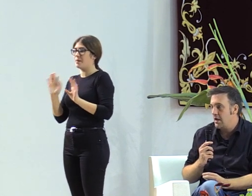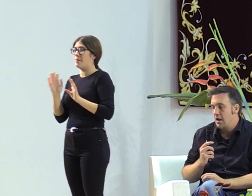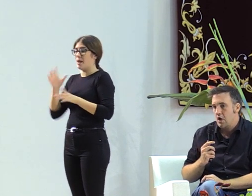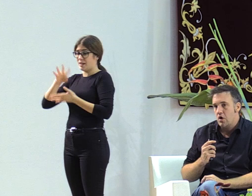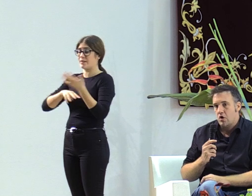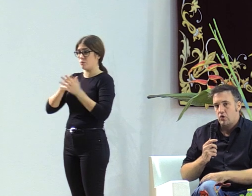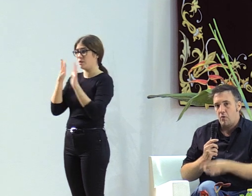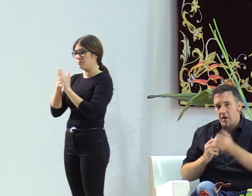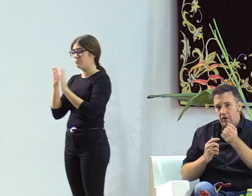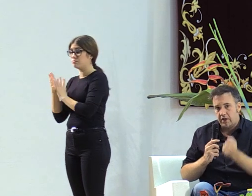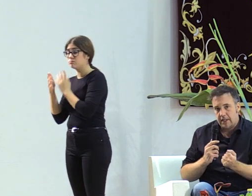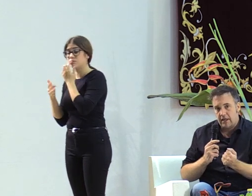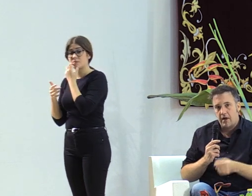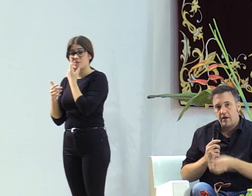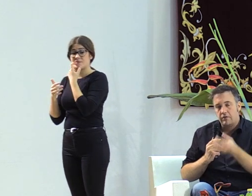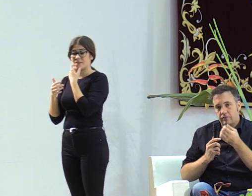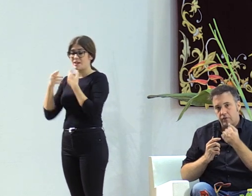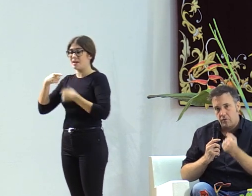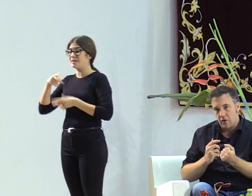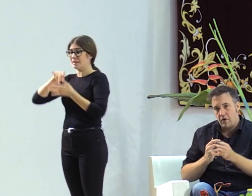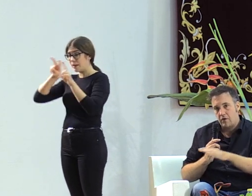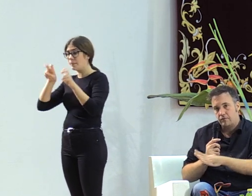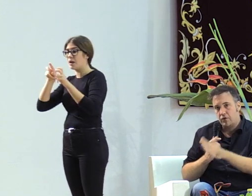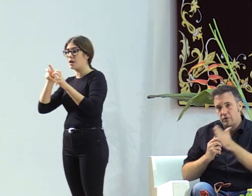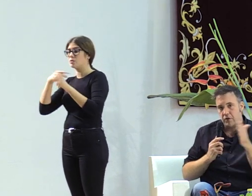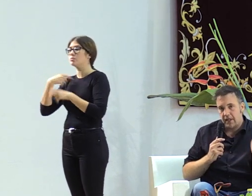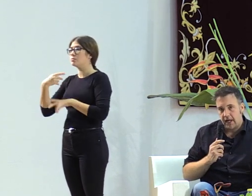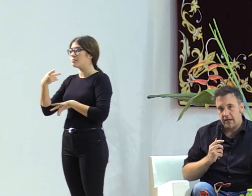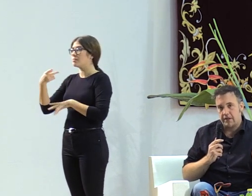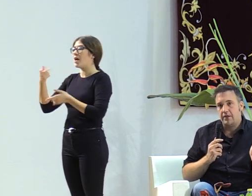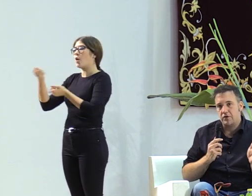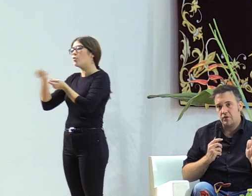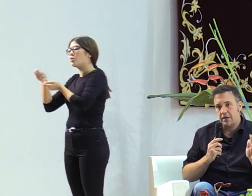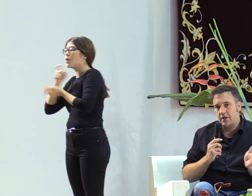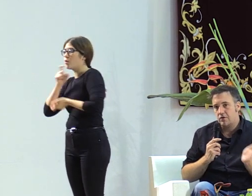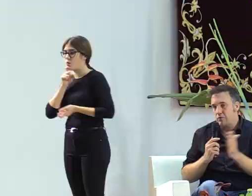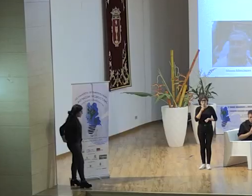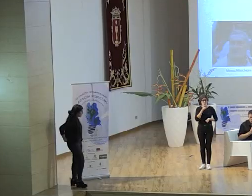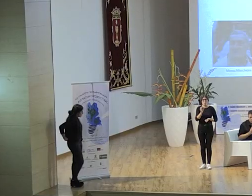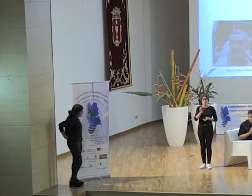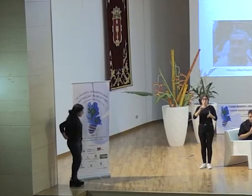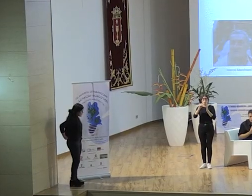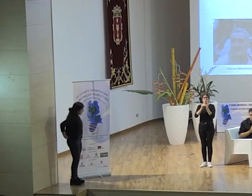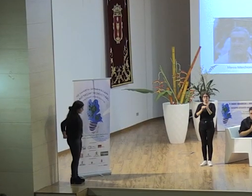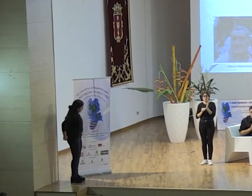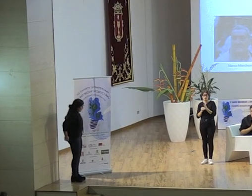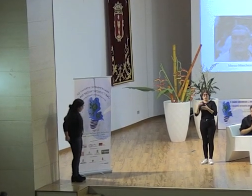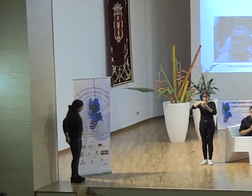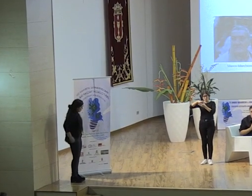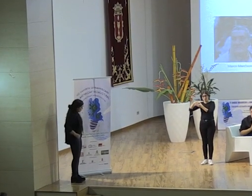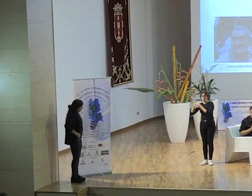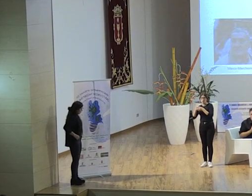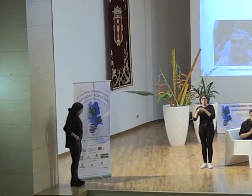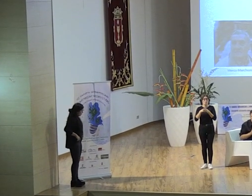Cataluña, cómo llegó este tema, cómo dolió, cómo tuvieron que dejar ciertos contenidos, cómo tuvieron que activar otros y